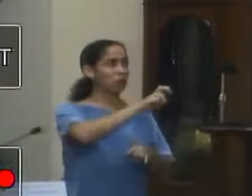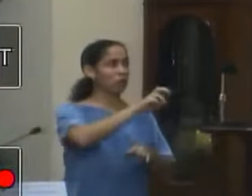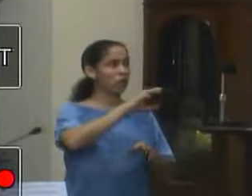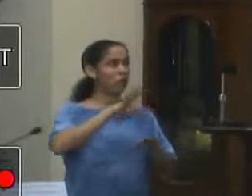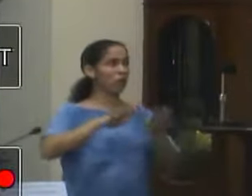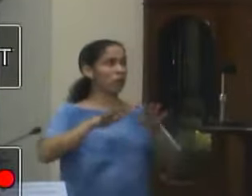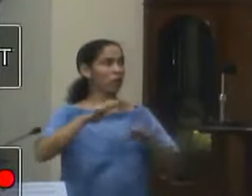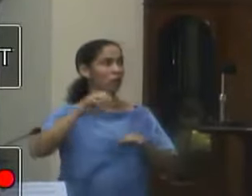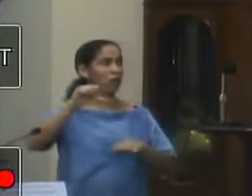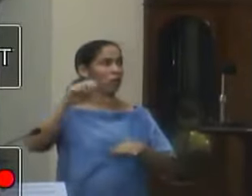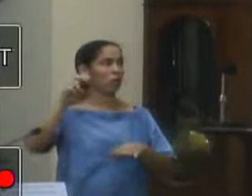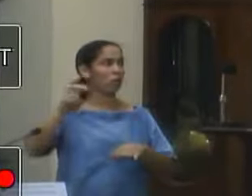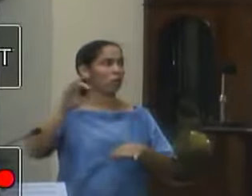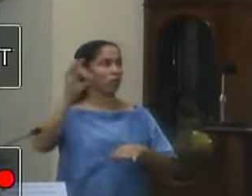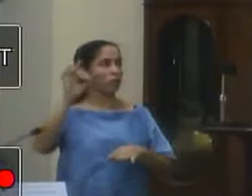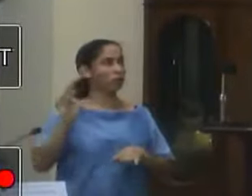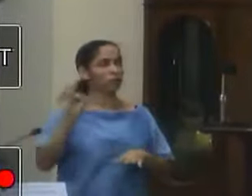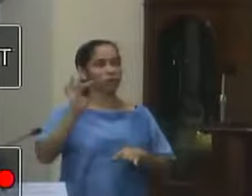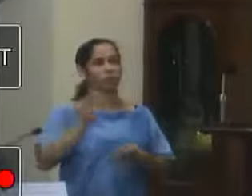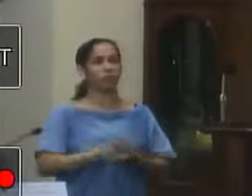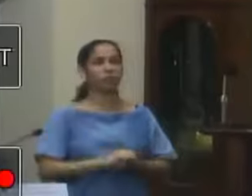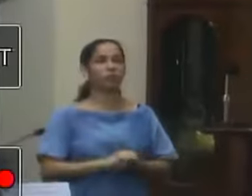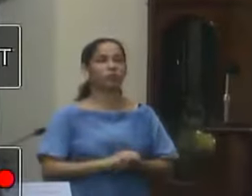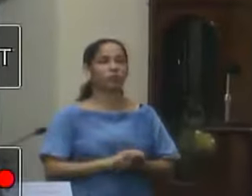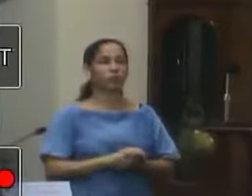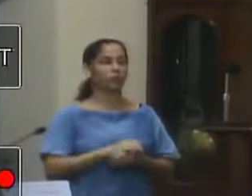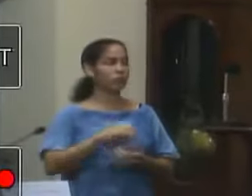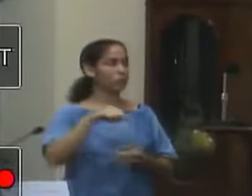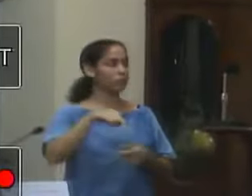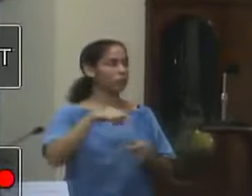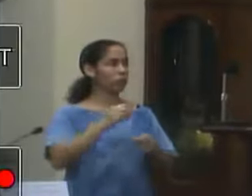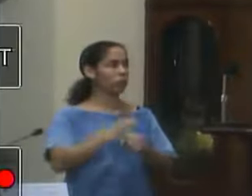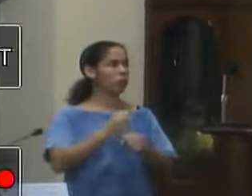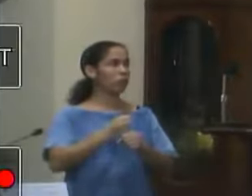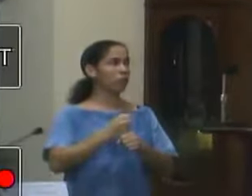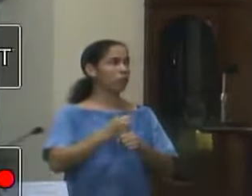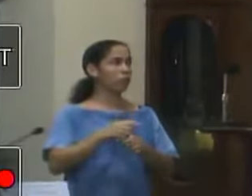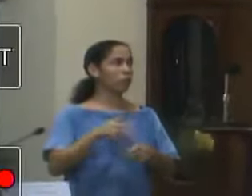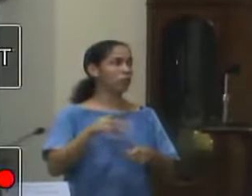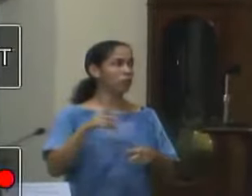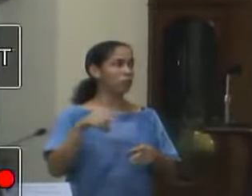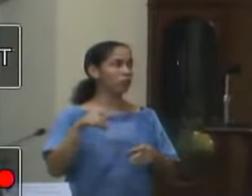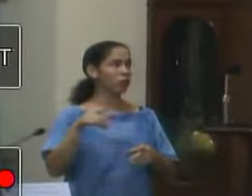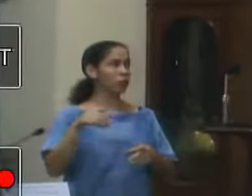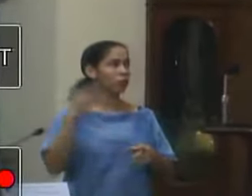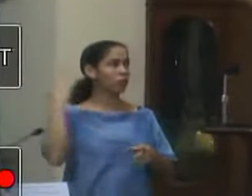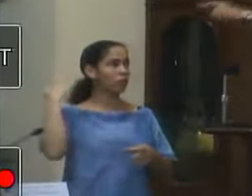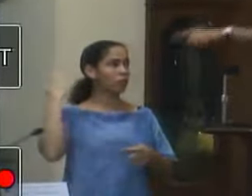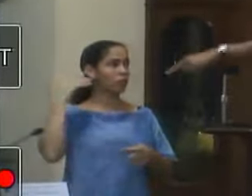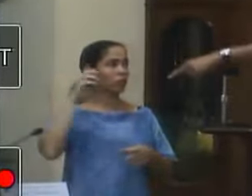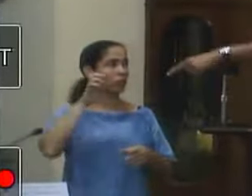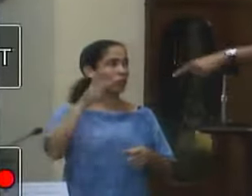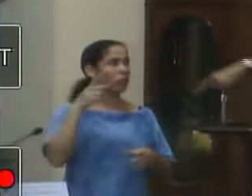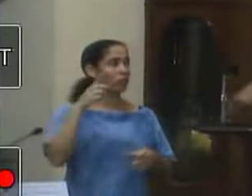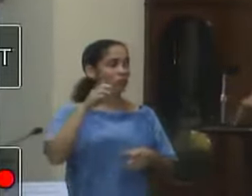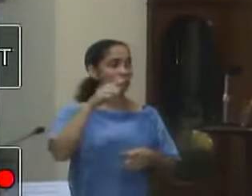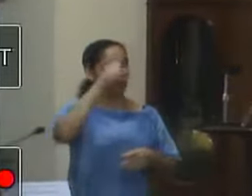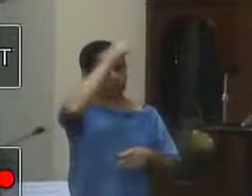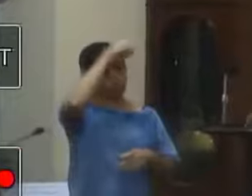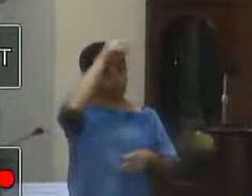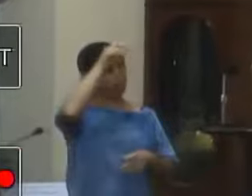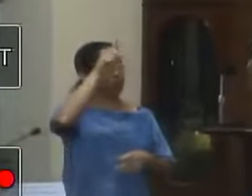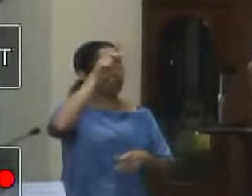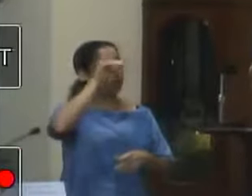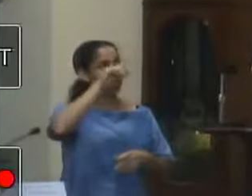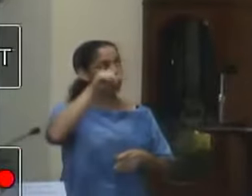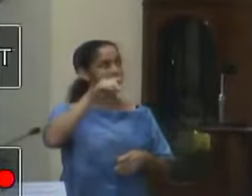ou 95%, eu acho que é 95% daquela obra foi na época do ex-prefeito Luiz Antônio, que